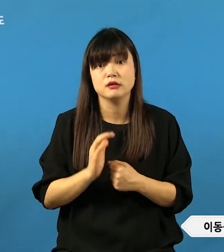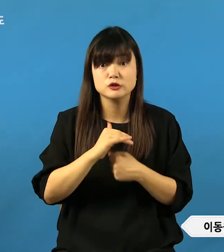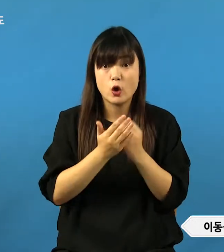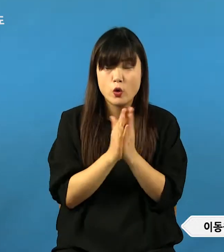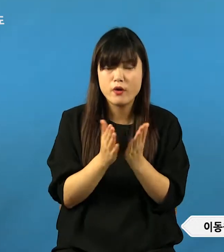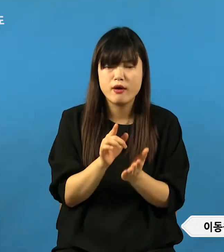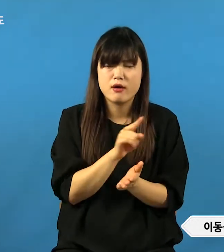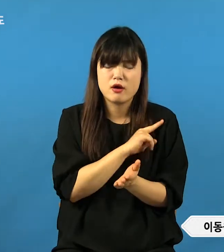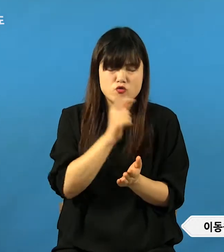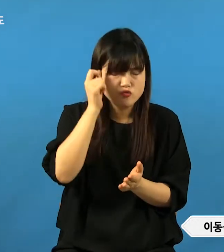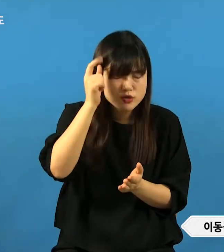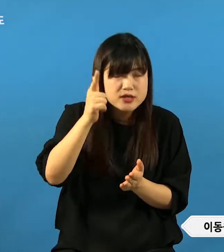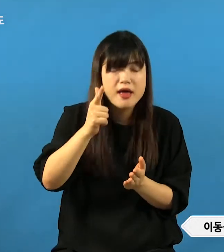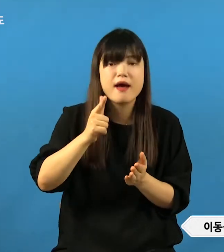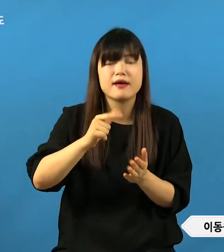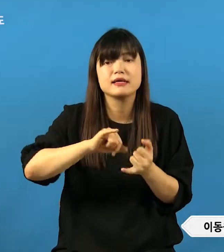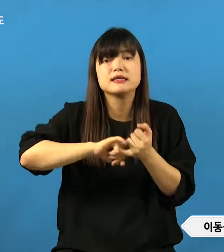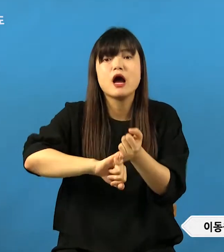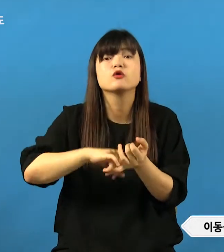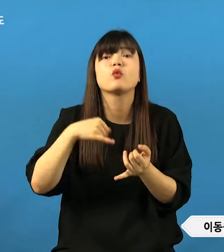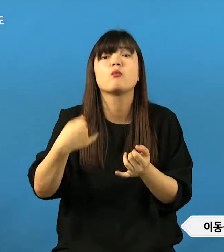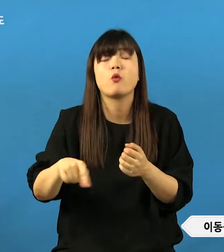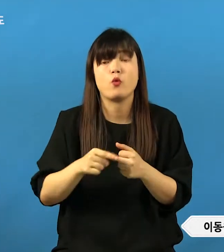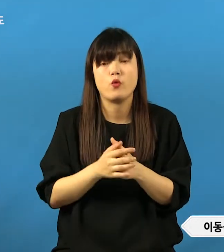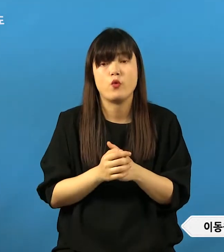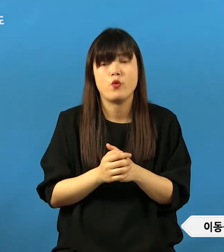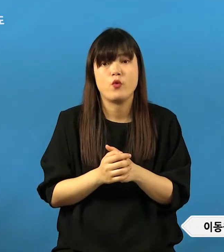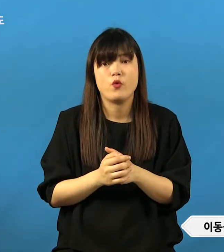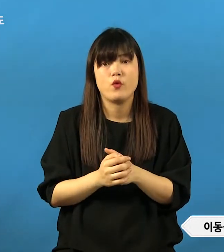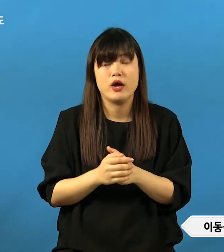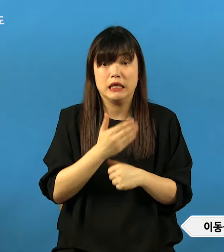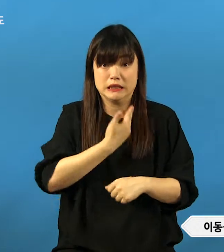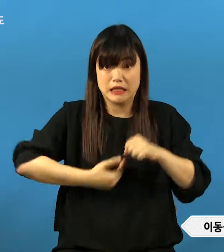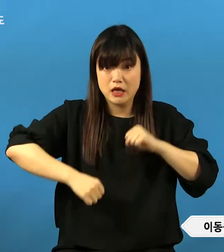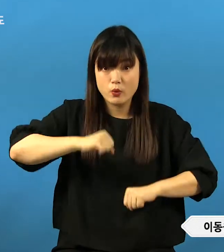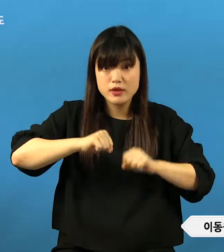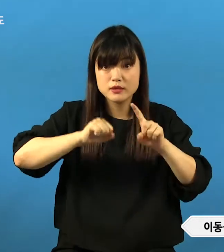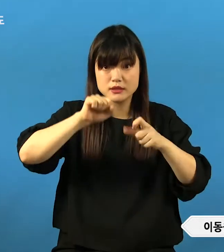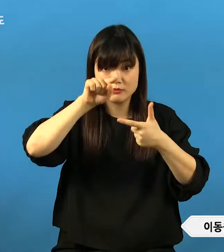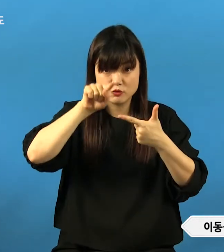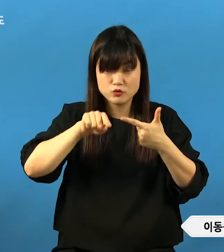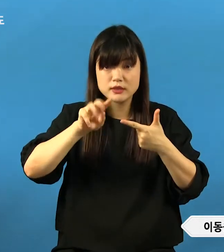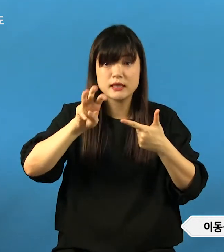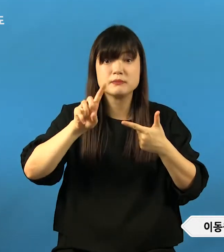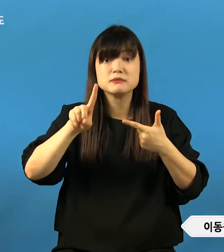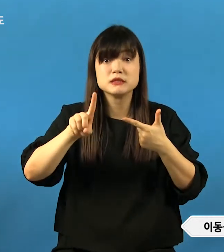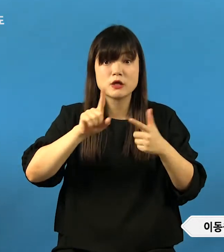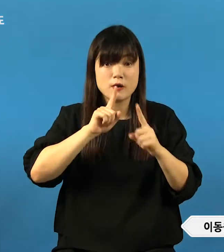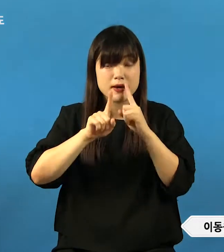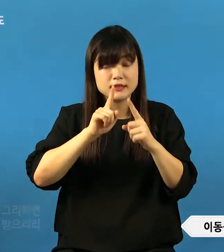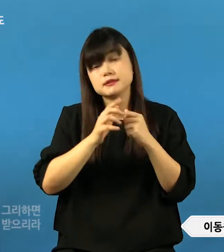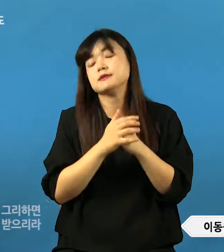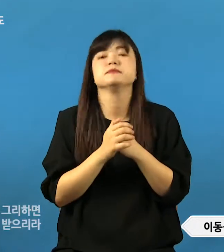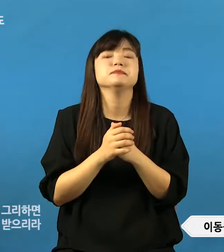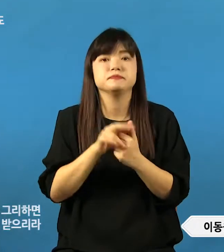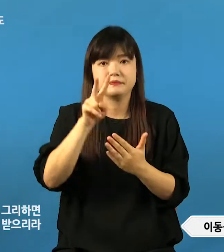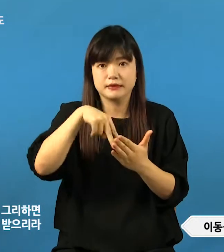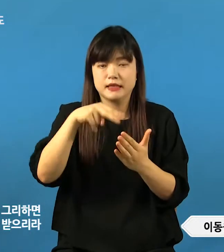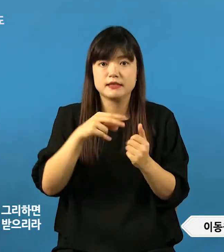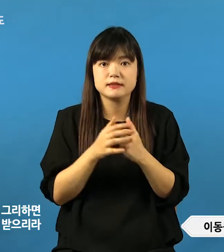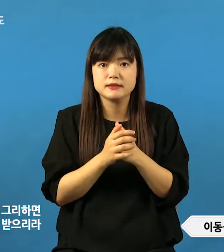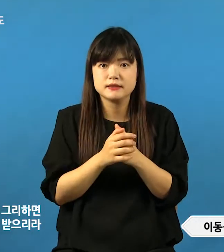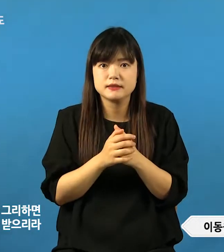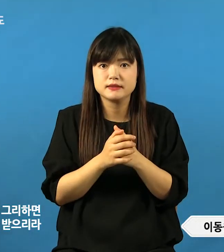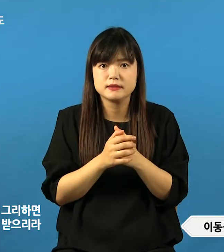성경의 가장 위대한 약속, 뭐라고 생각하십니까? 다시 한번 사도행전 16장 31절의 말씀을 읽습니다. 다